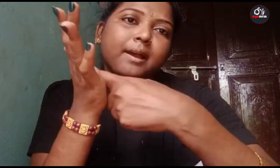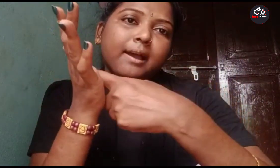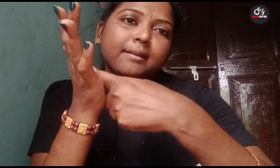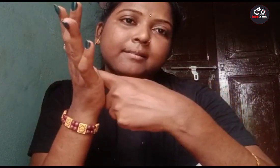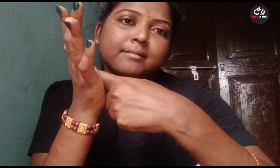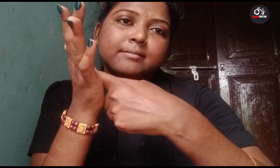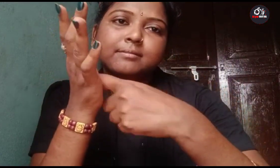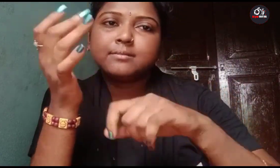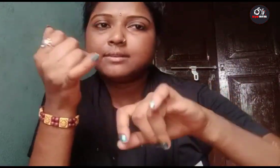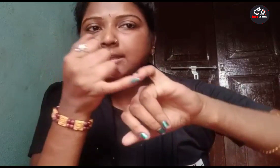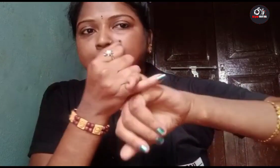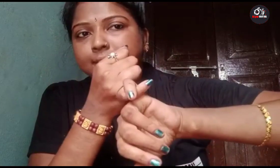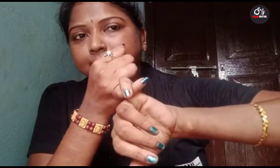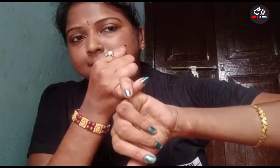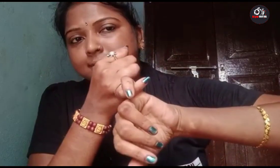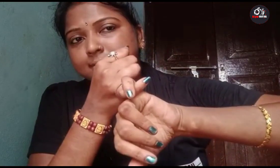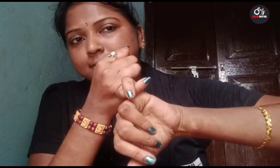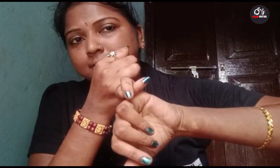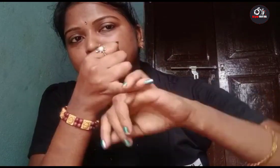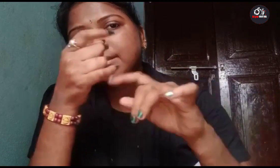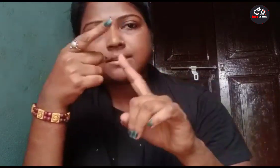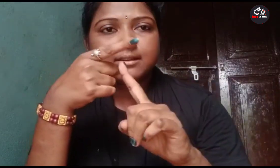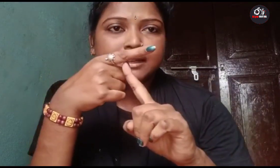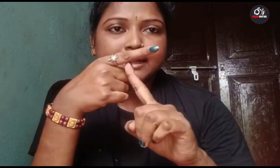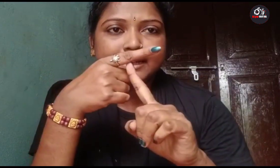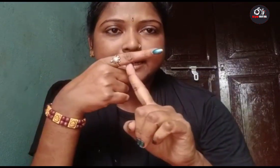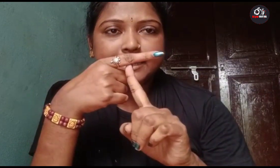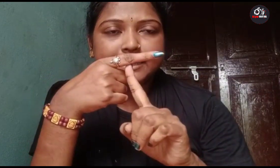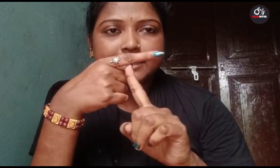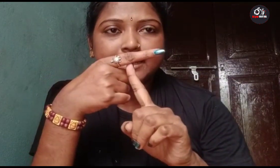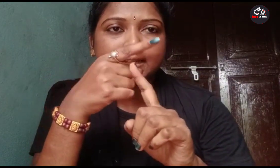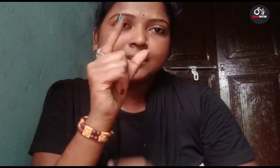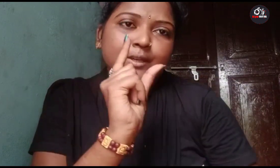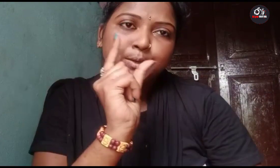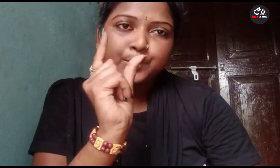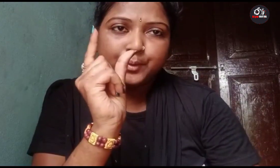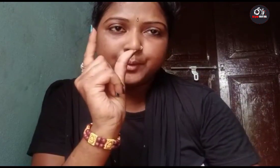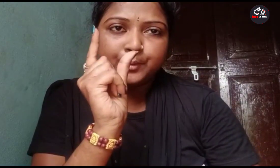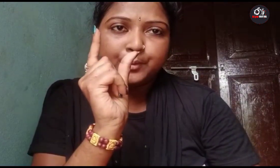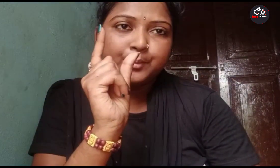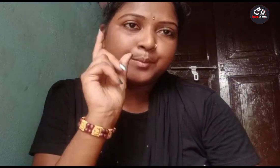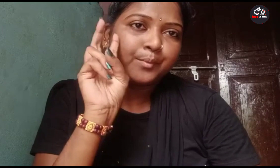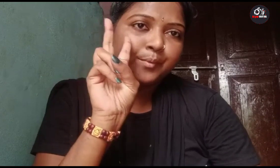R, S, T, U,